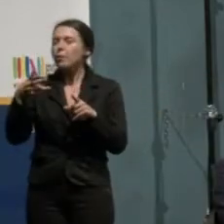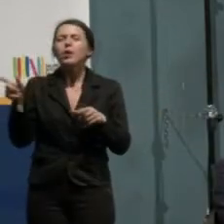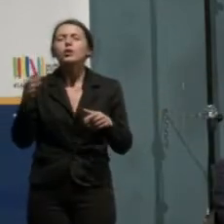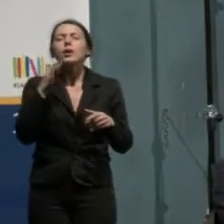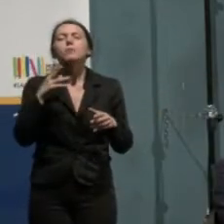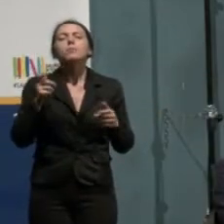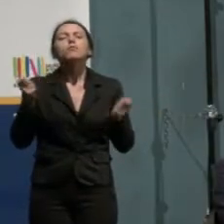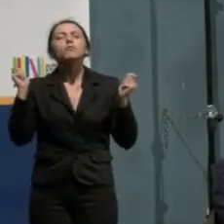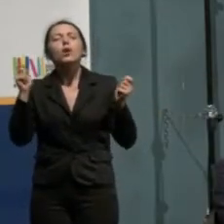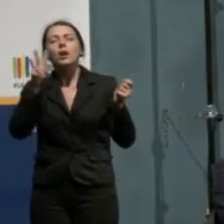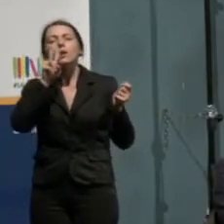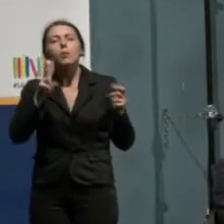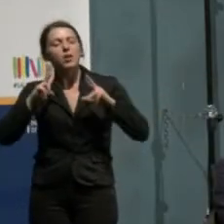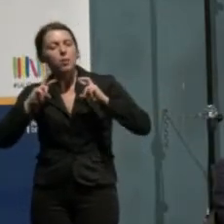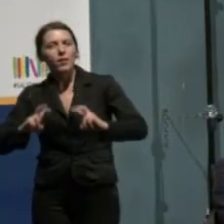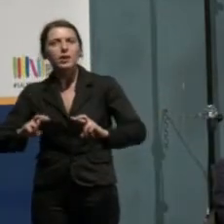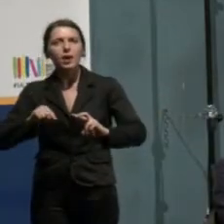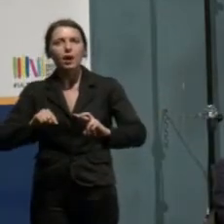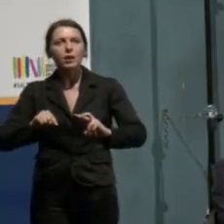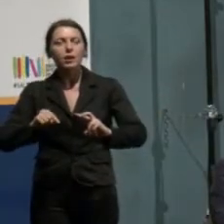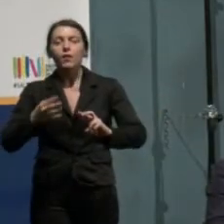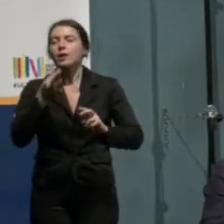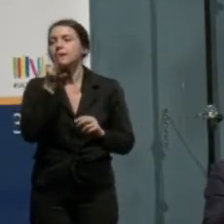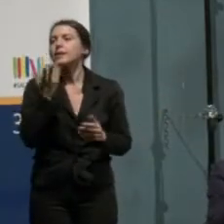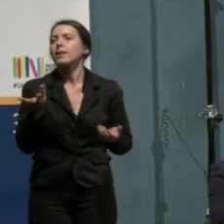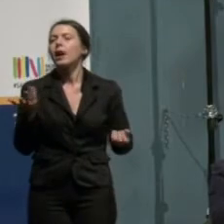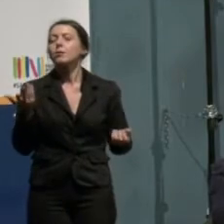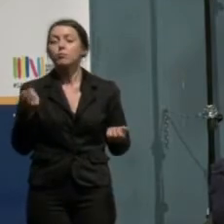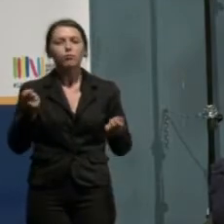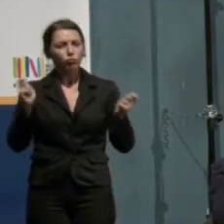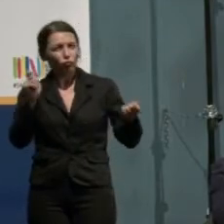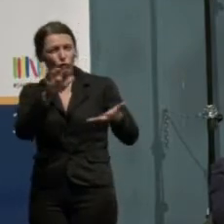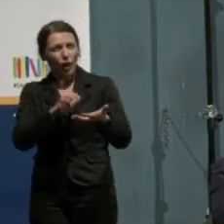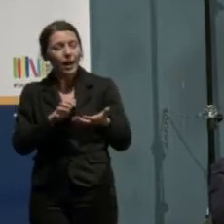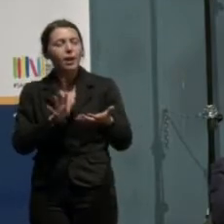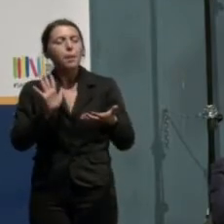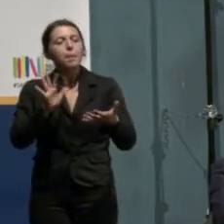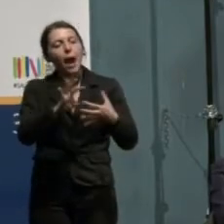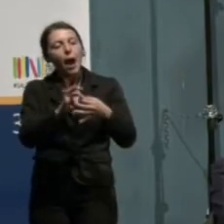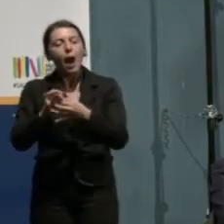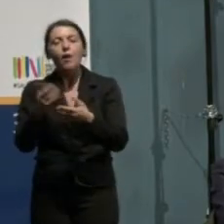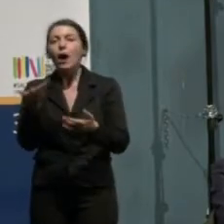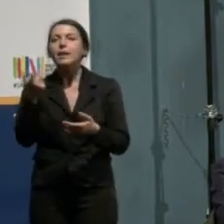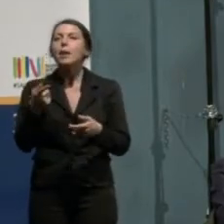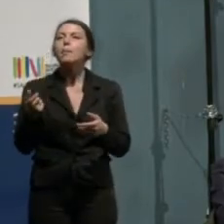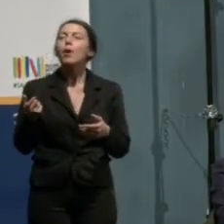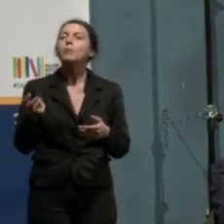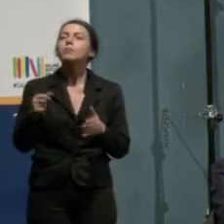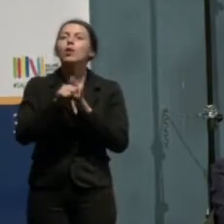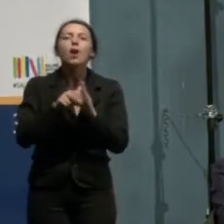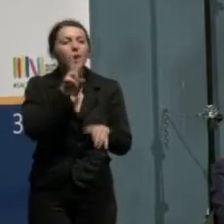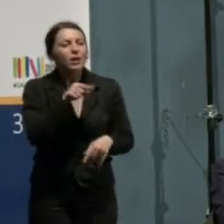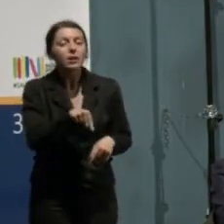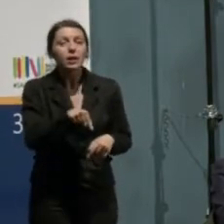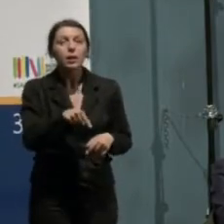mans una particolare qualità o atti o attività diciamo del giornalismo che consente di tenere aperte storie come queste perché guardate questa